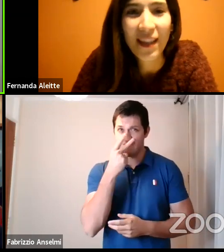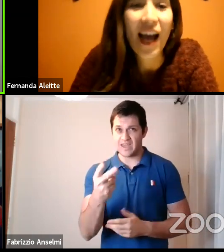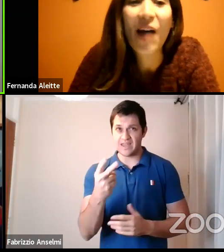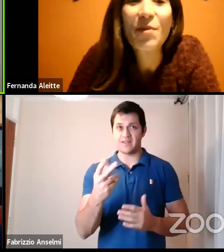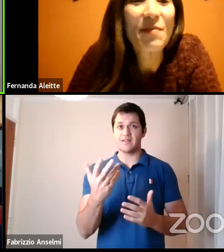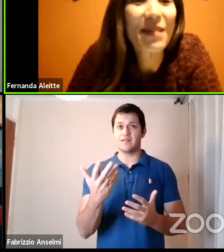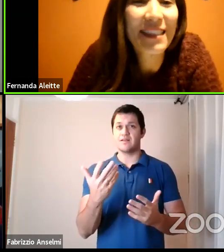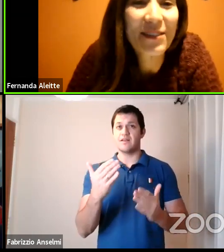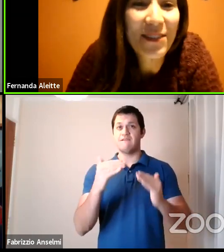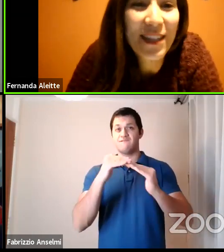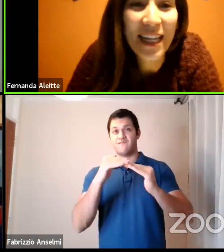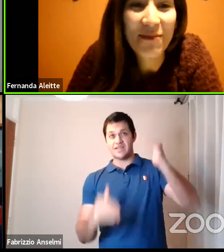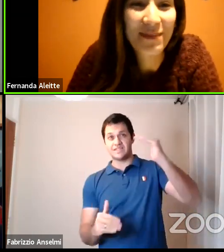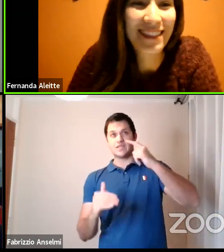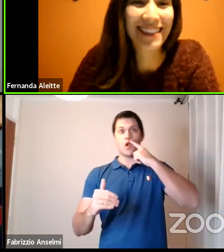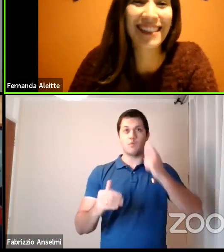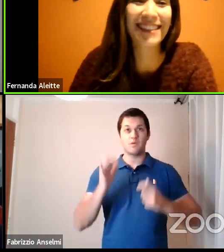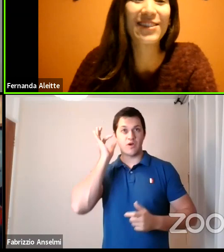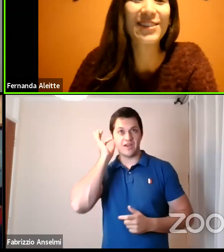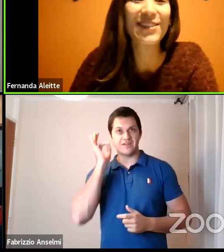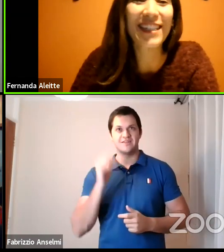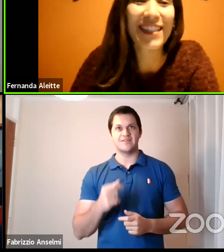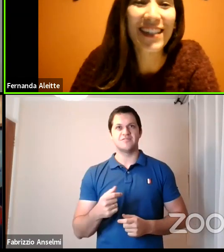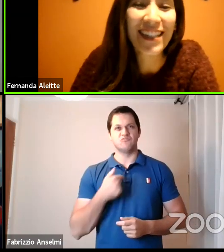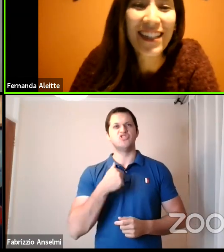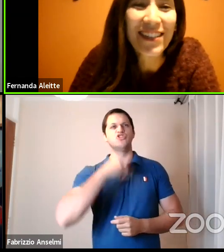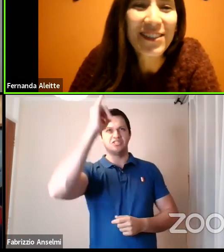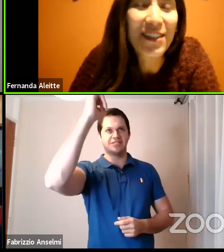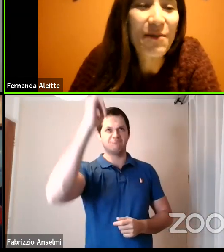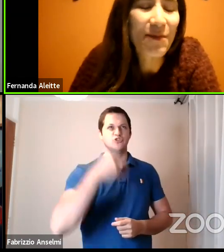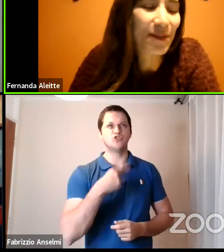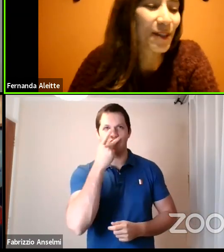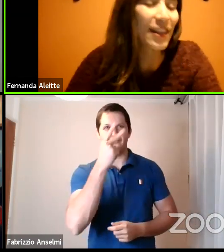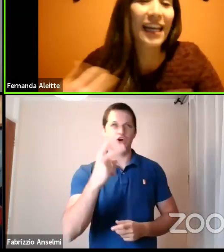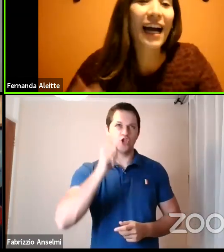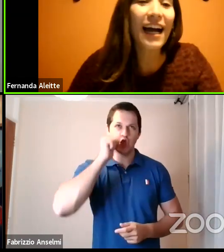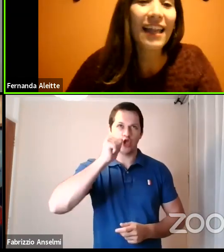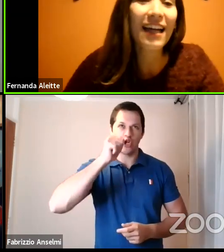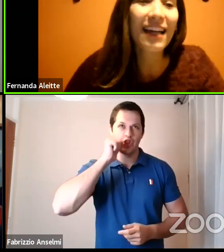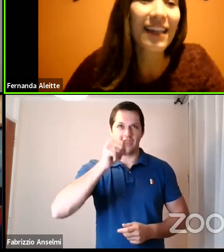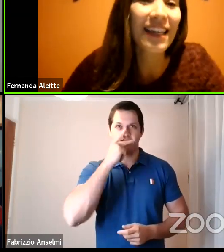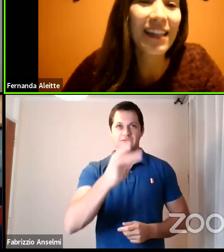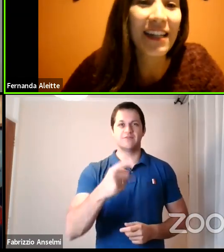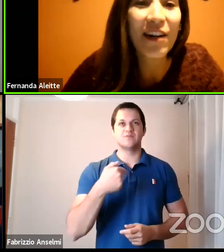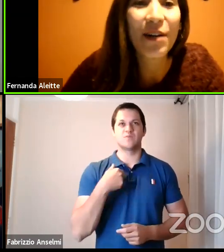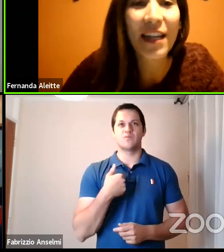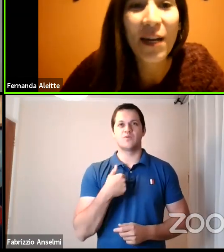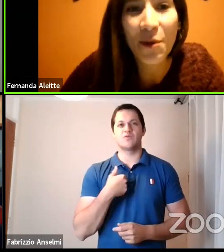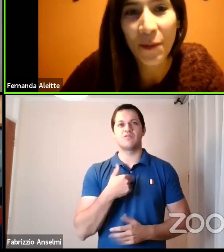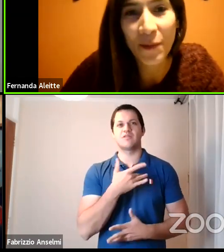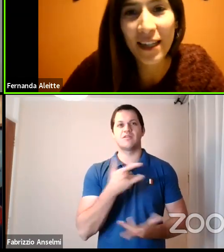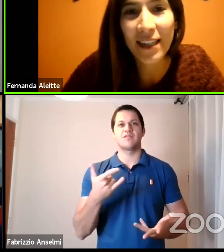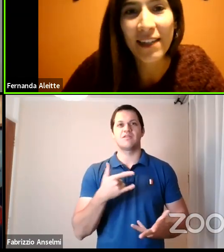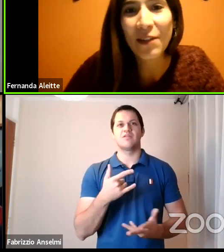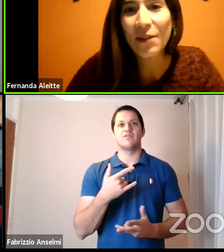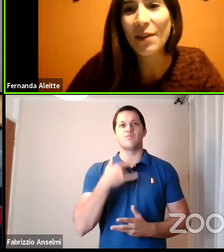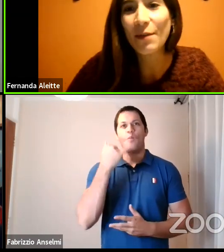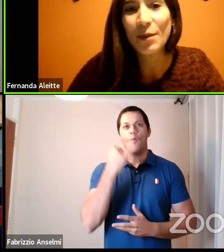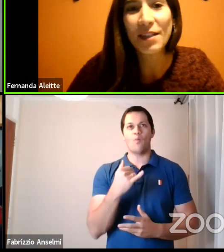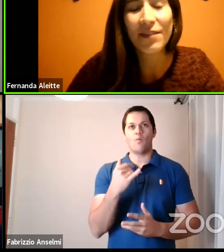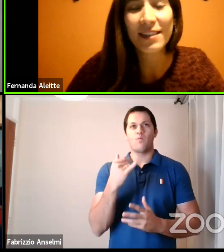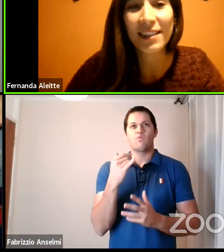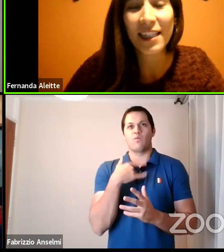clínica? A mí me pasa todos los días. Yo soy... ¿Sí? Soy delgada y trabajo en neuro, y